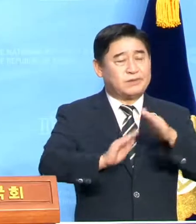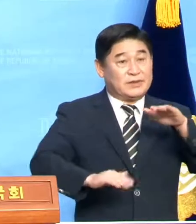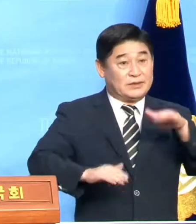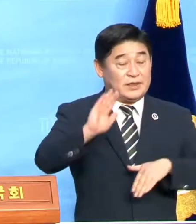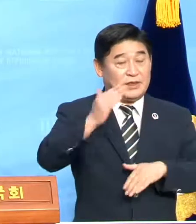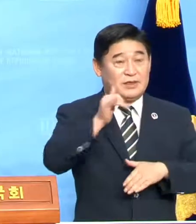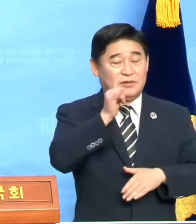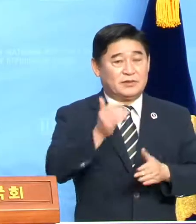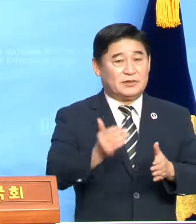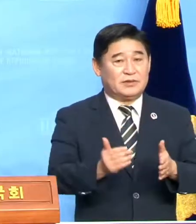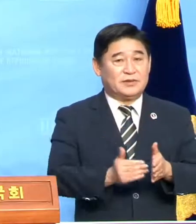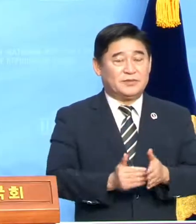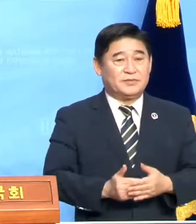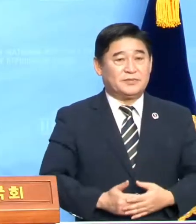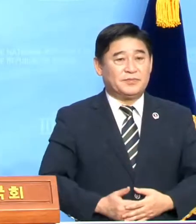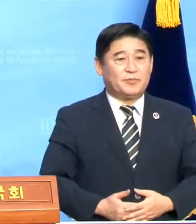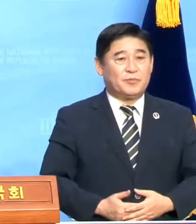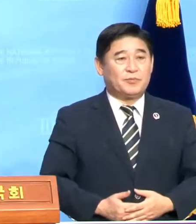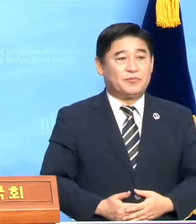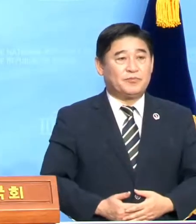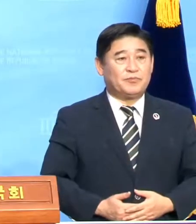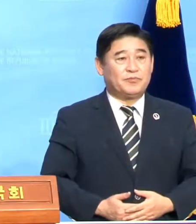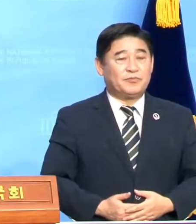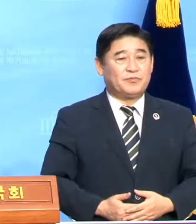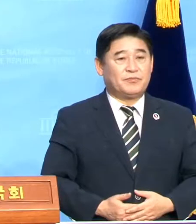로 이어지고 있음을 보여주는 숫자입니다